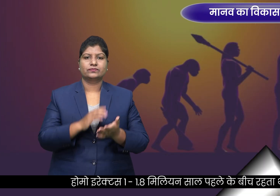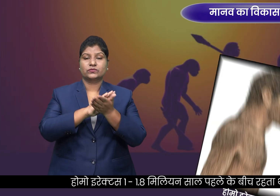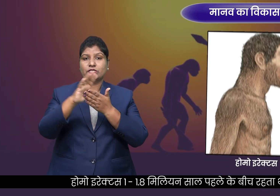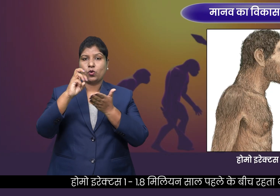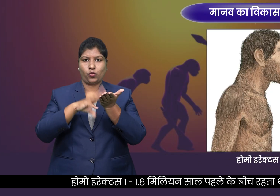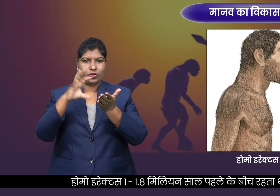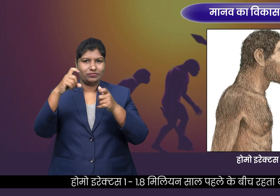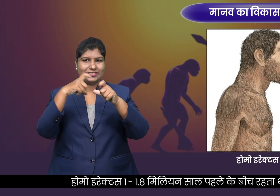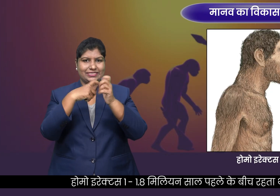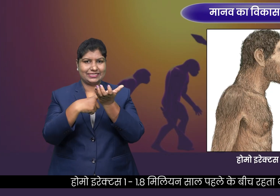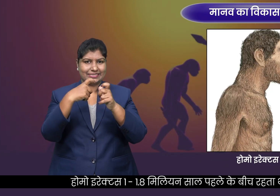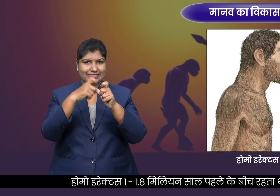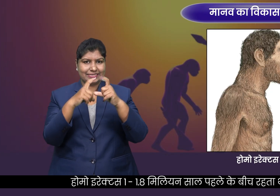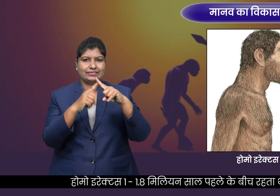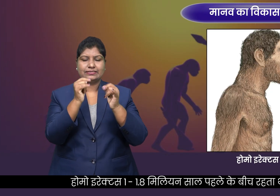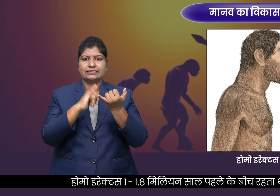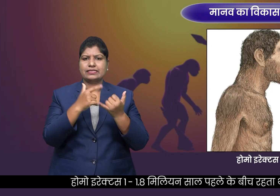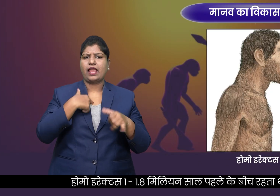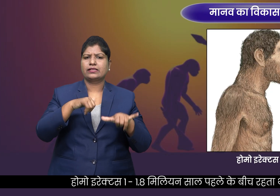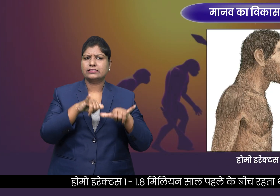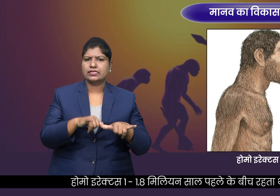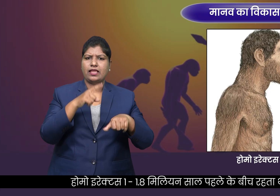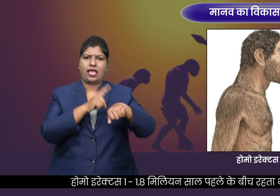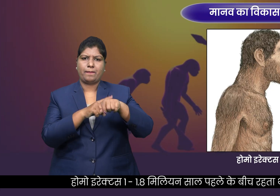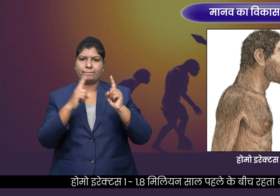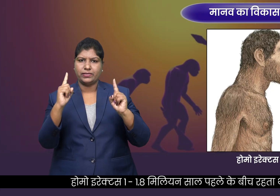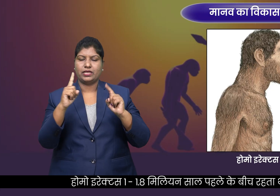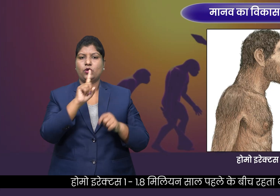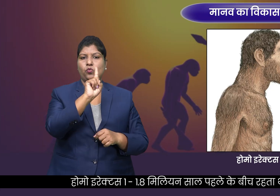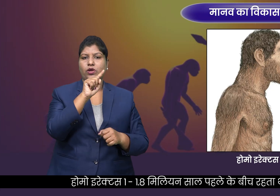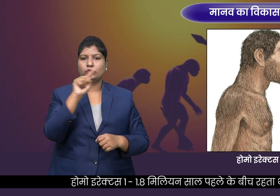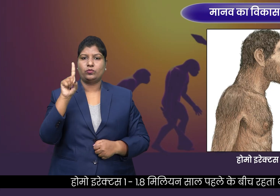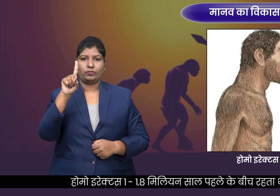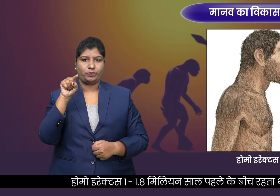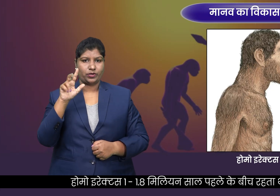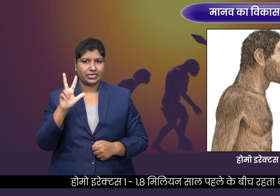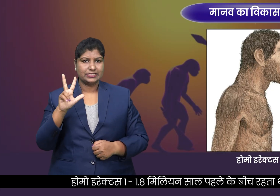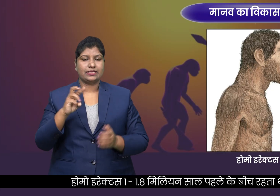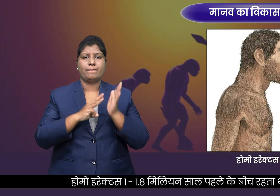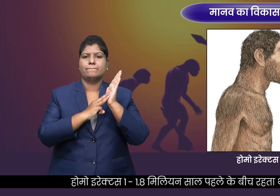होमो इरेक्टस 1 से 1.8 मिलियन साल पहले के बीच रहता था।